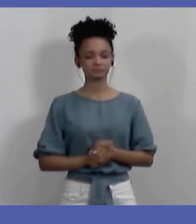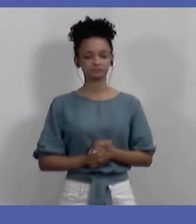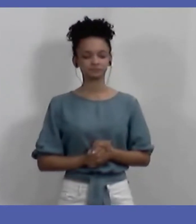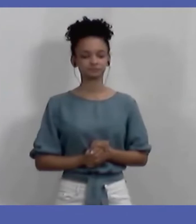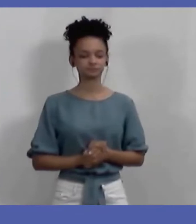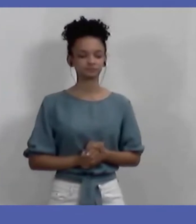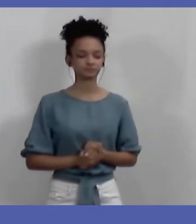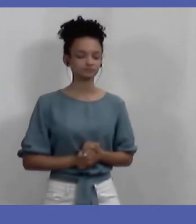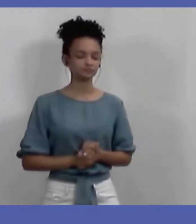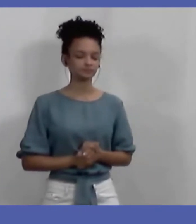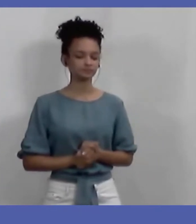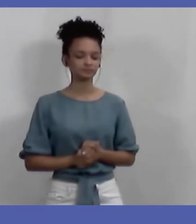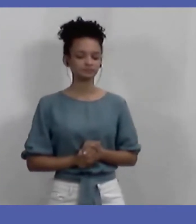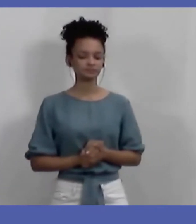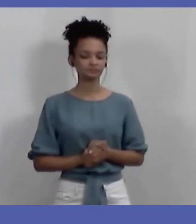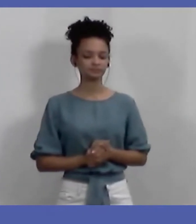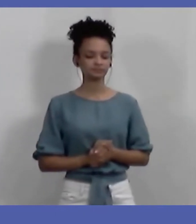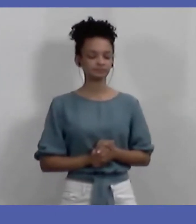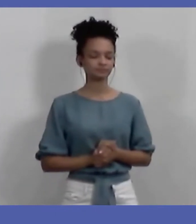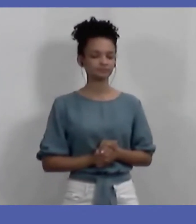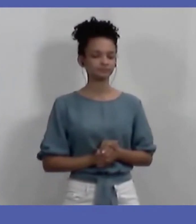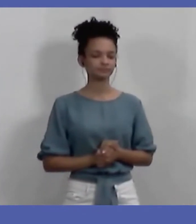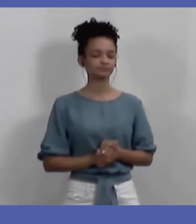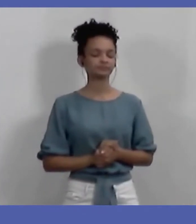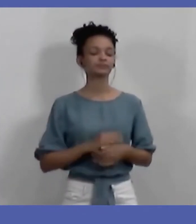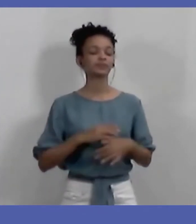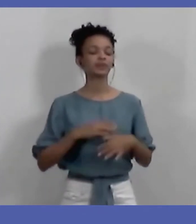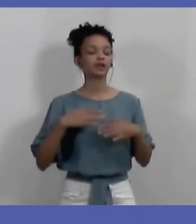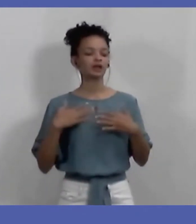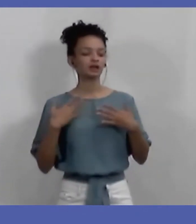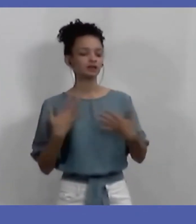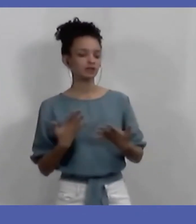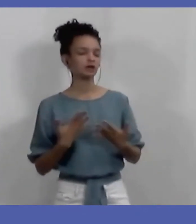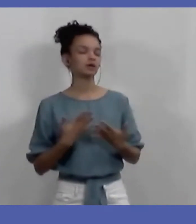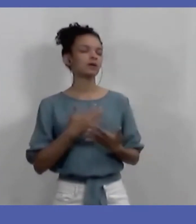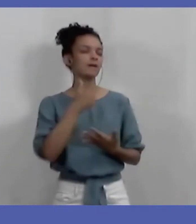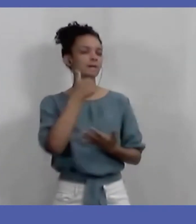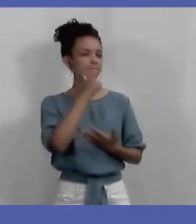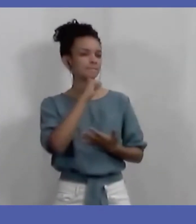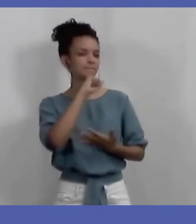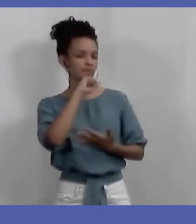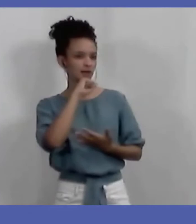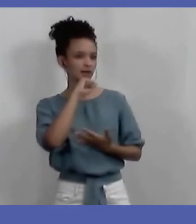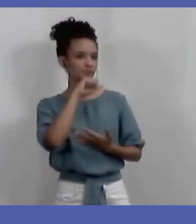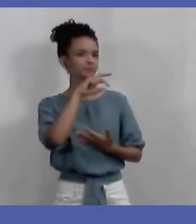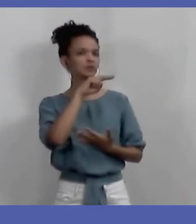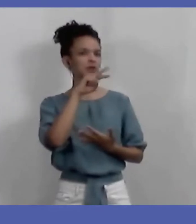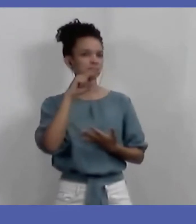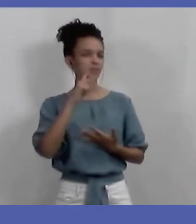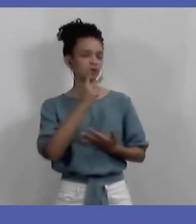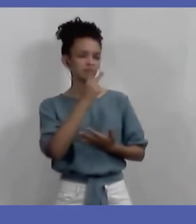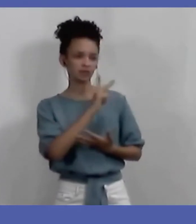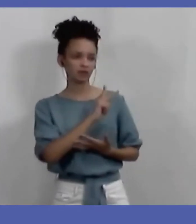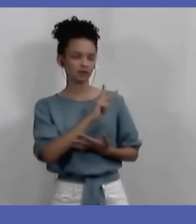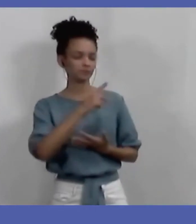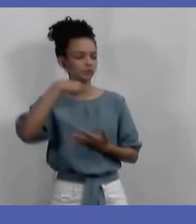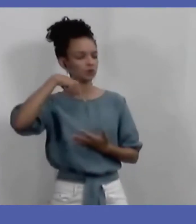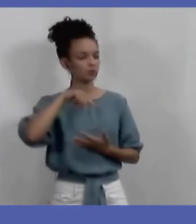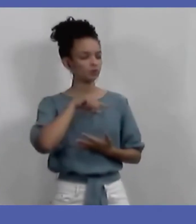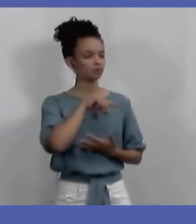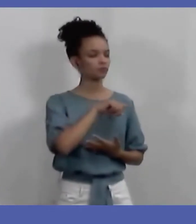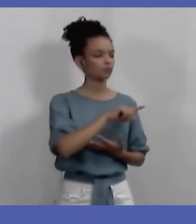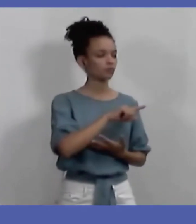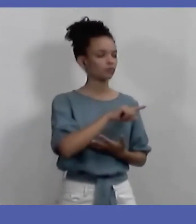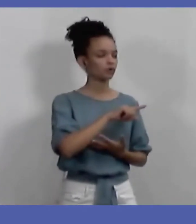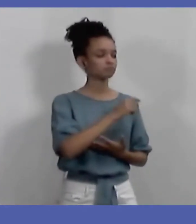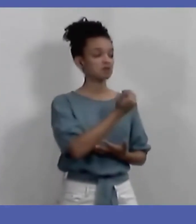Nisto chegaram sua mãe, seus irmãos, e tendo ficado do lado de fora, mandaram chamá-lo.